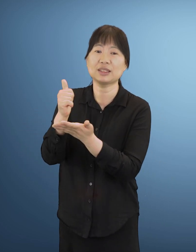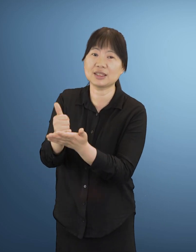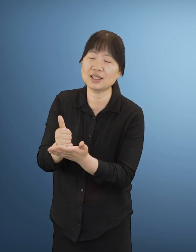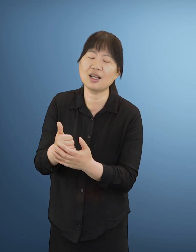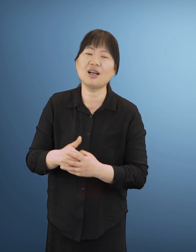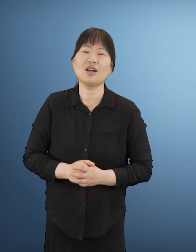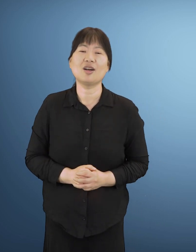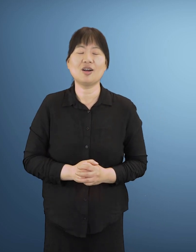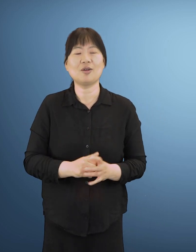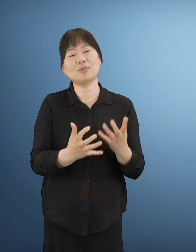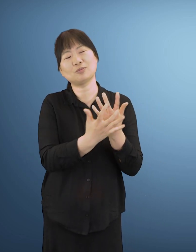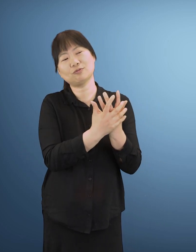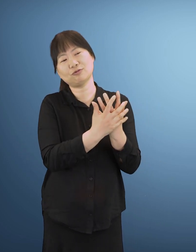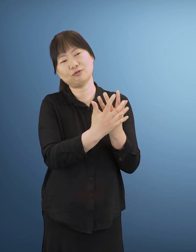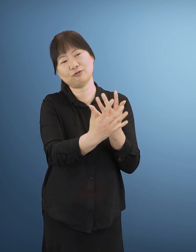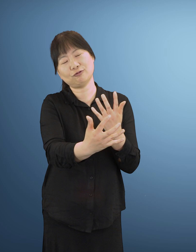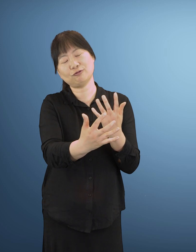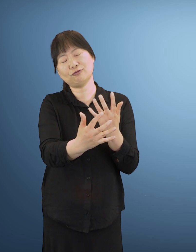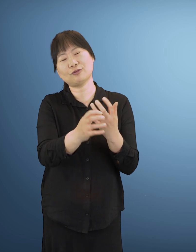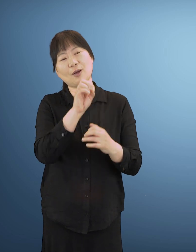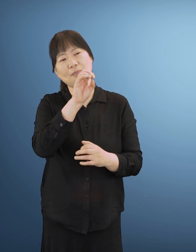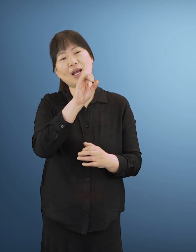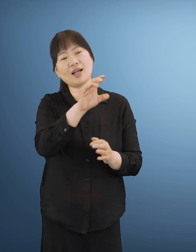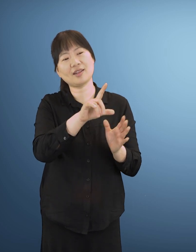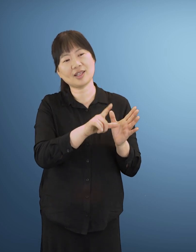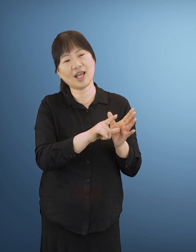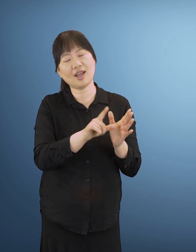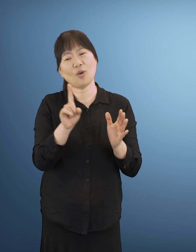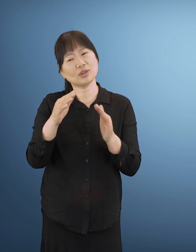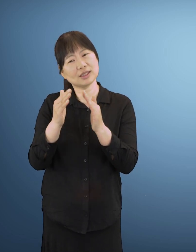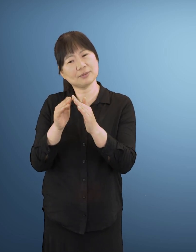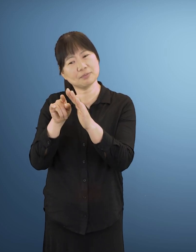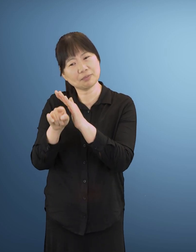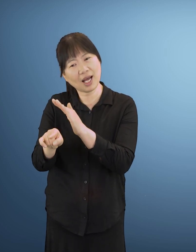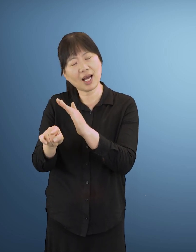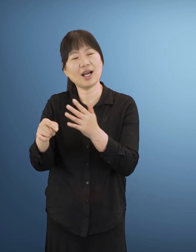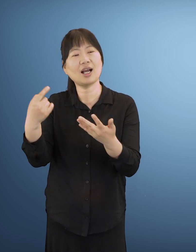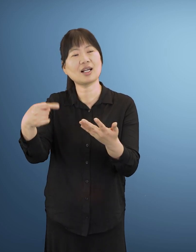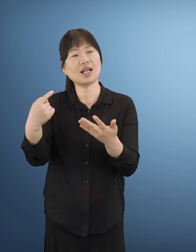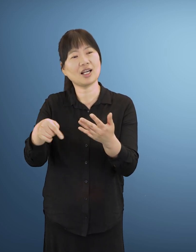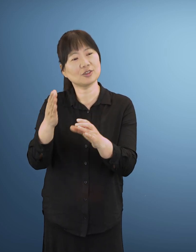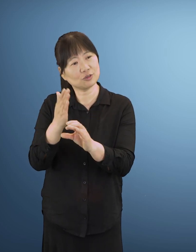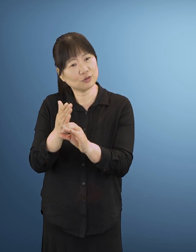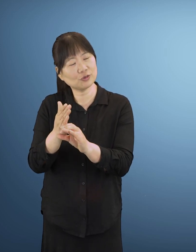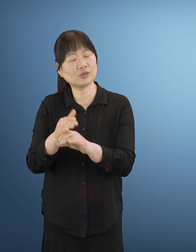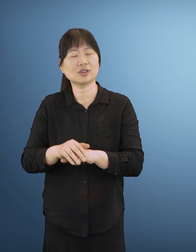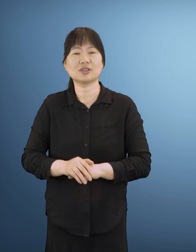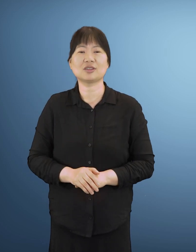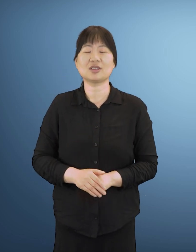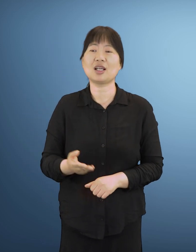예수님께서 무리에게 말씀하실 때 어느 집에 들어가셔서 이제 가르치고 계셨어요.